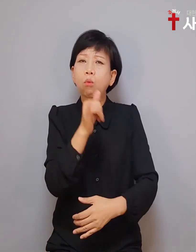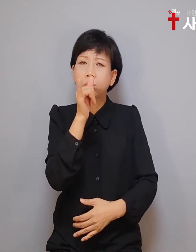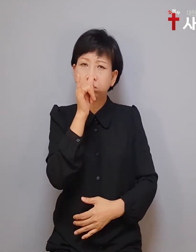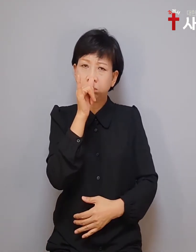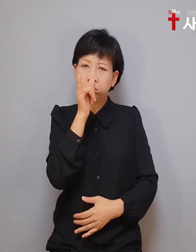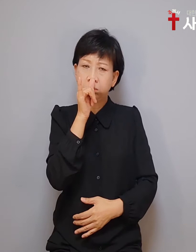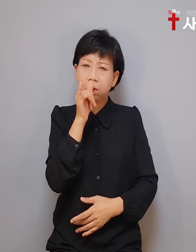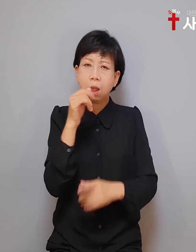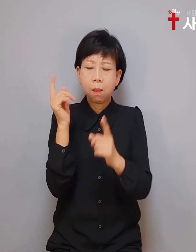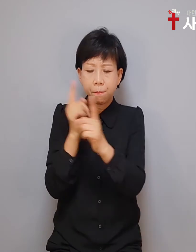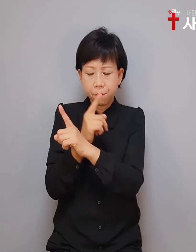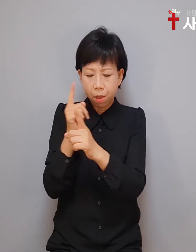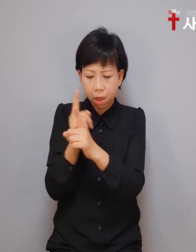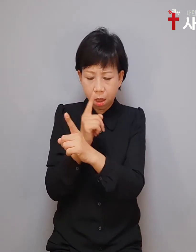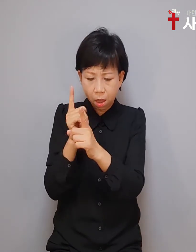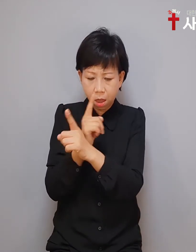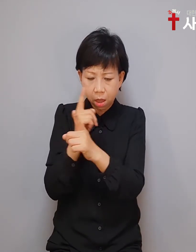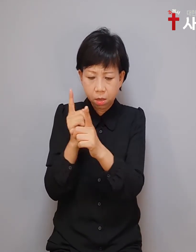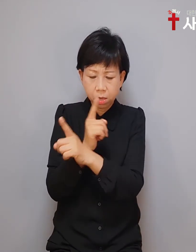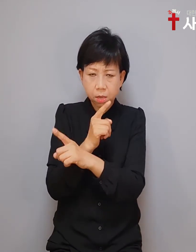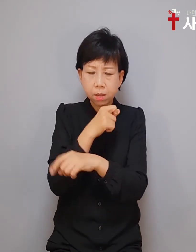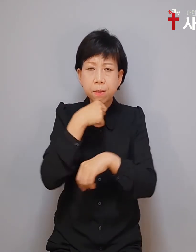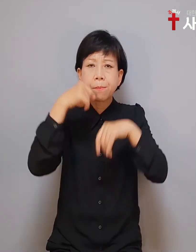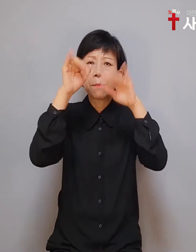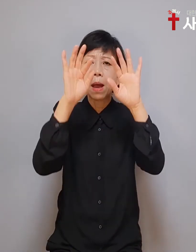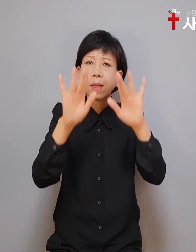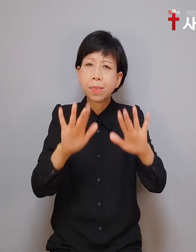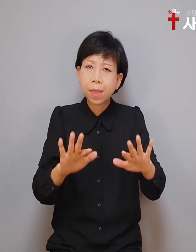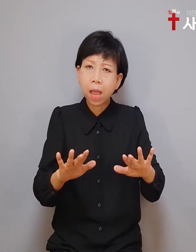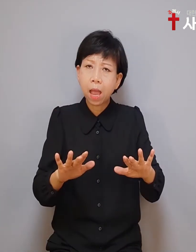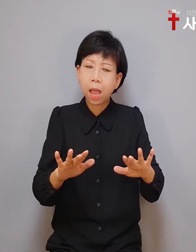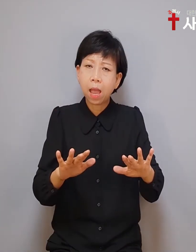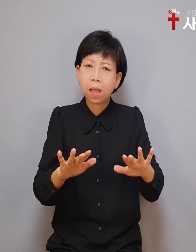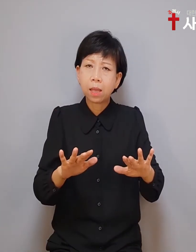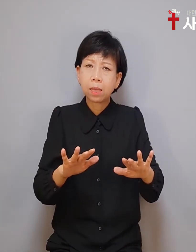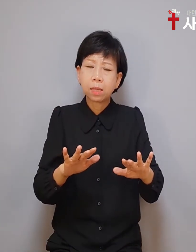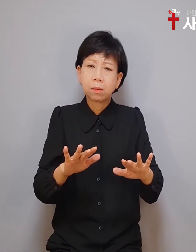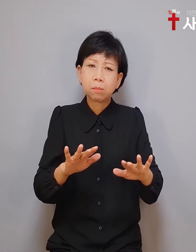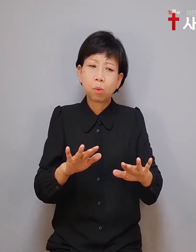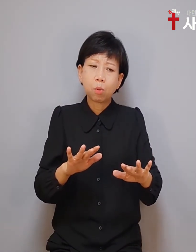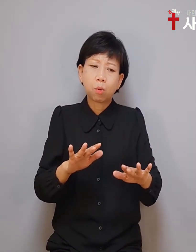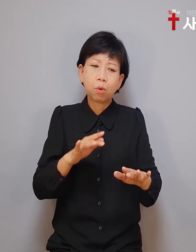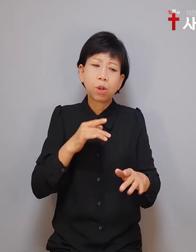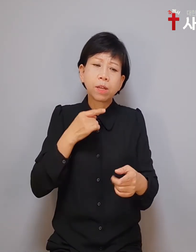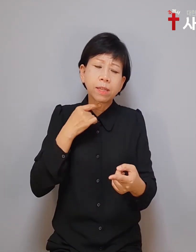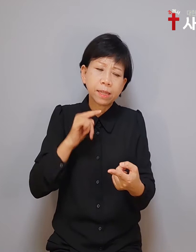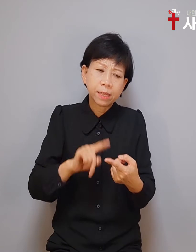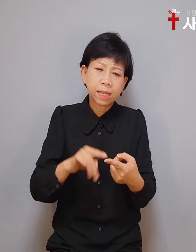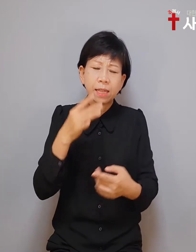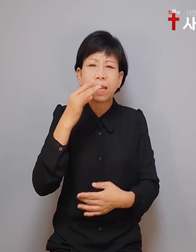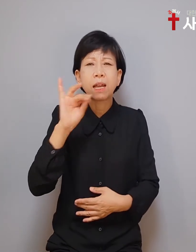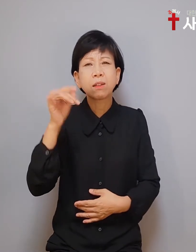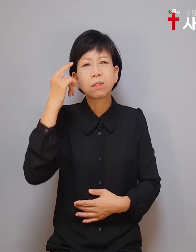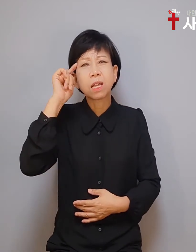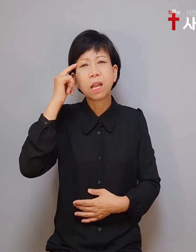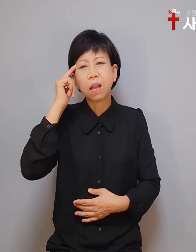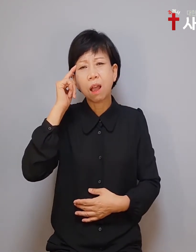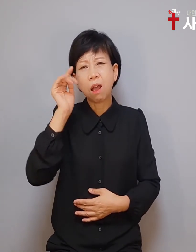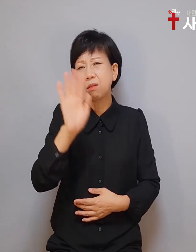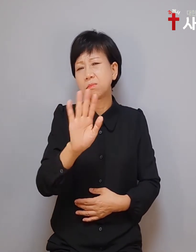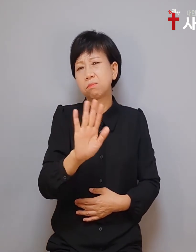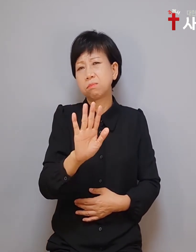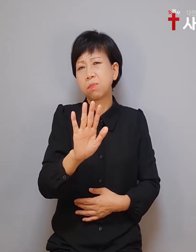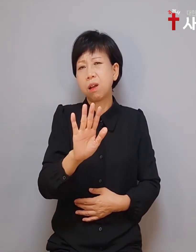매일의 만나를 당연한 것으로 여기던 이스라엘 백성들은 광야 생활 동안 매일